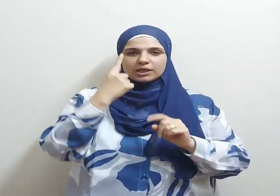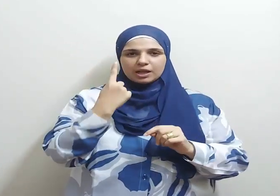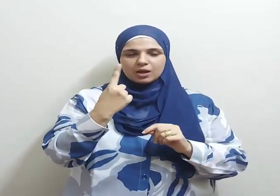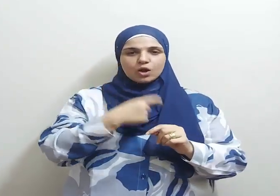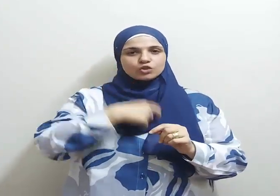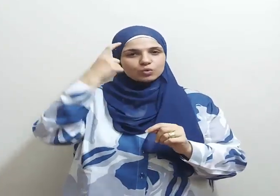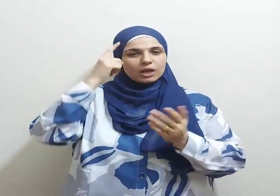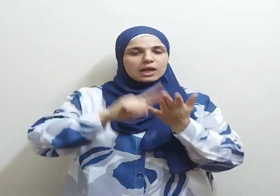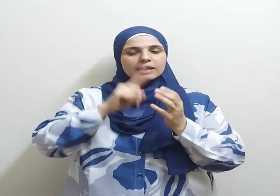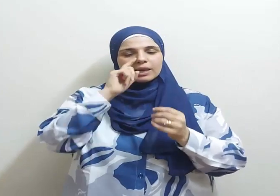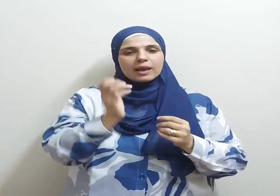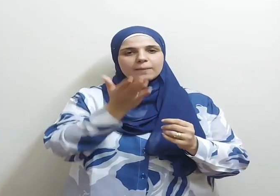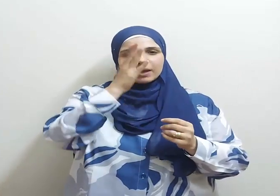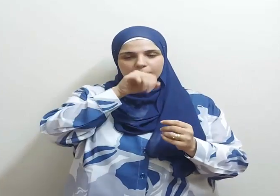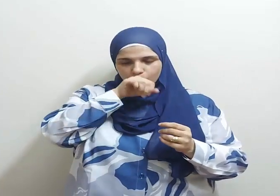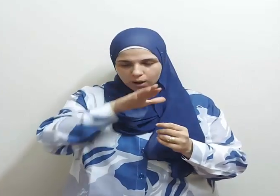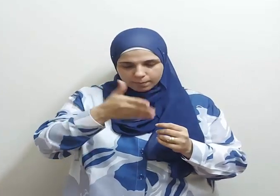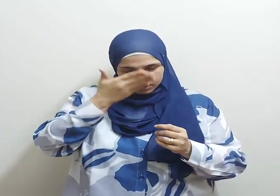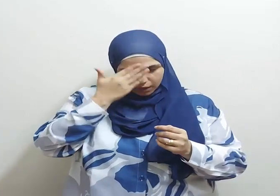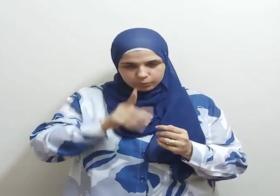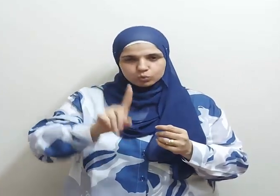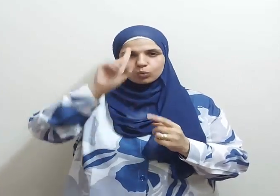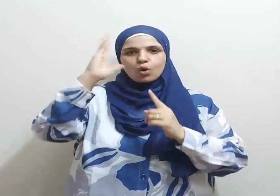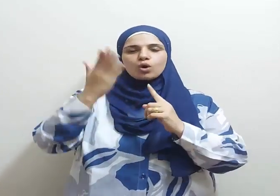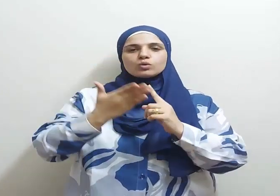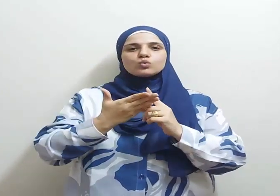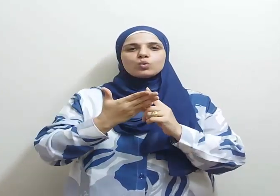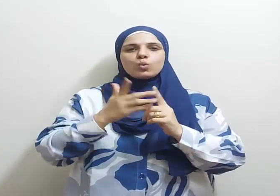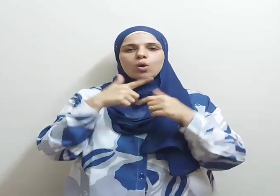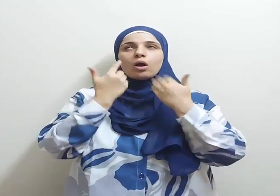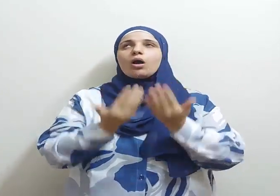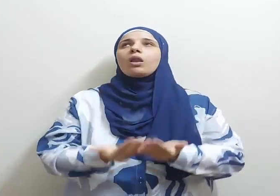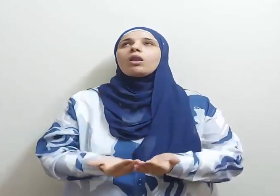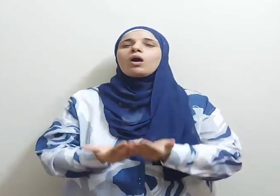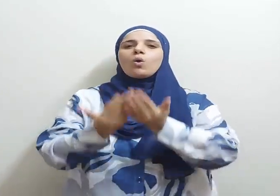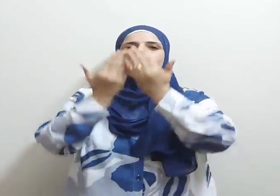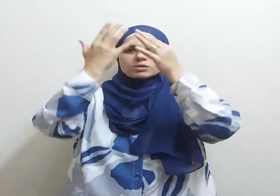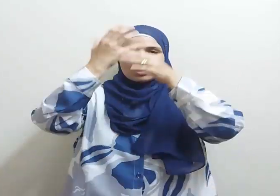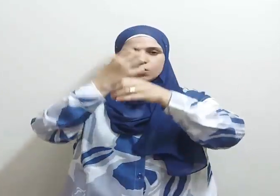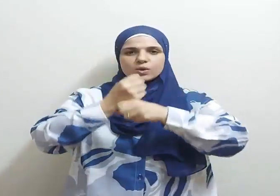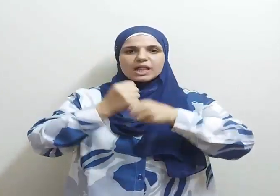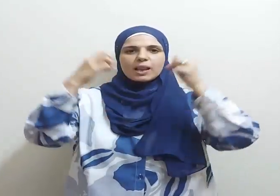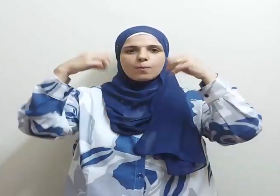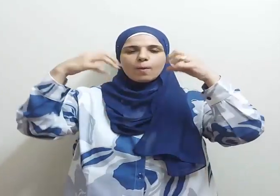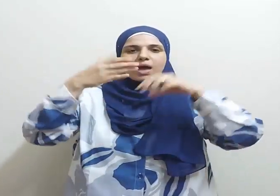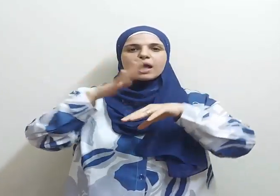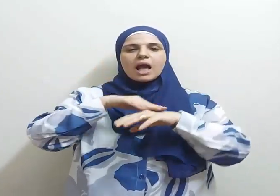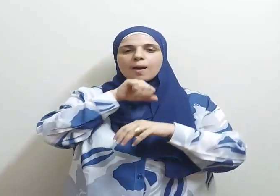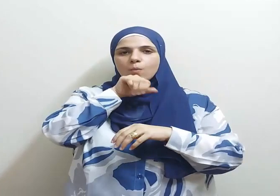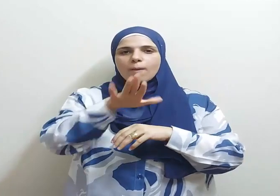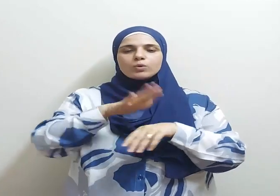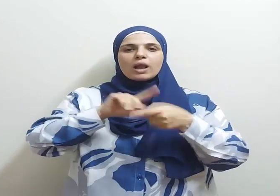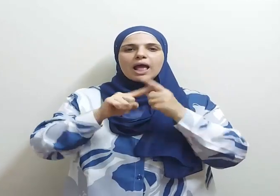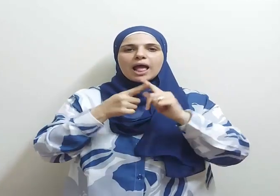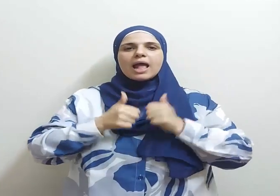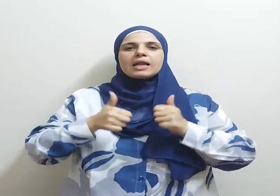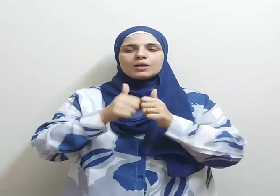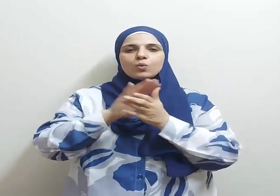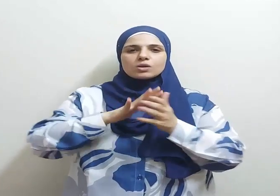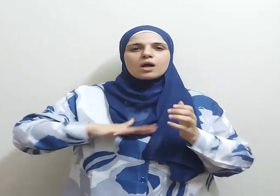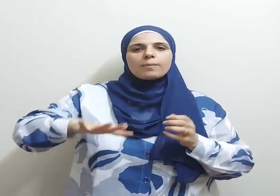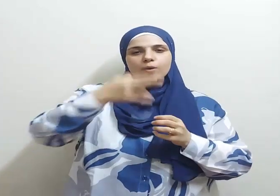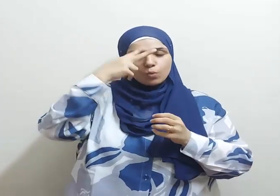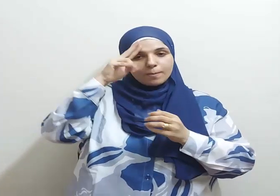له واشهد ان سيدنا ونبينا محمدا عبده ورسوله اللهم صل وسلم وبارك عليه وعلى